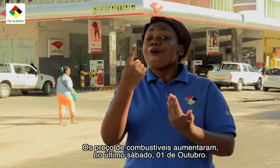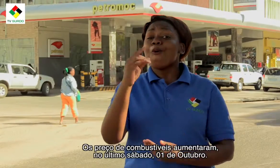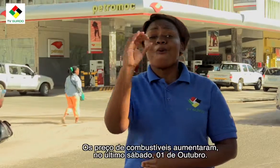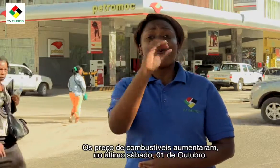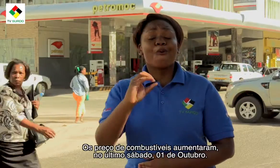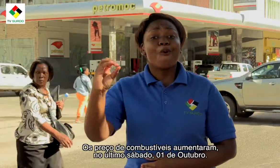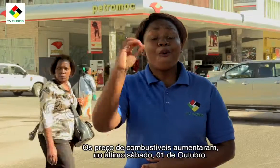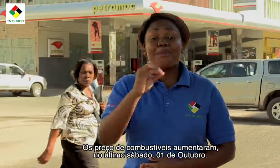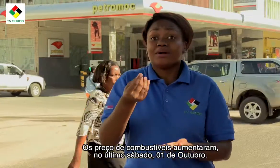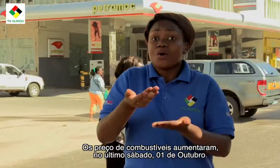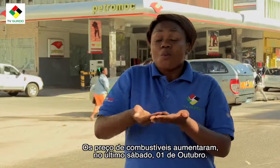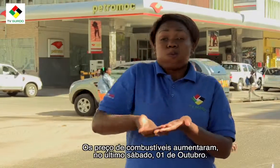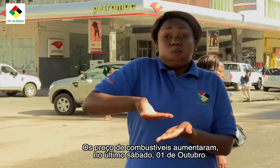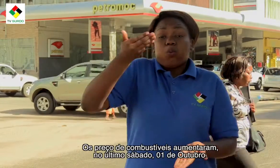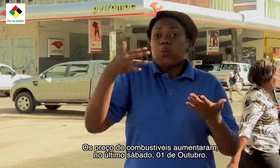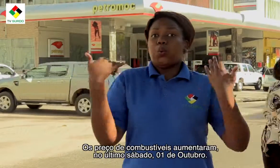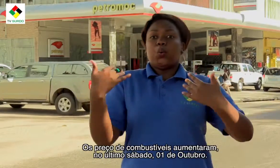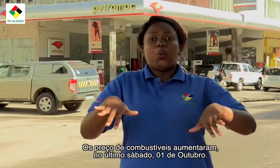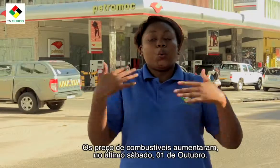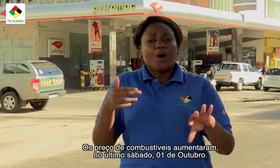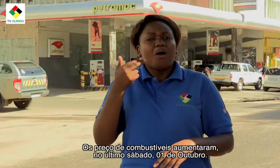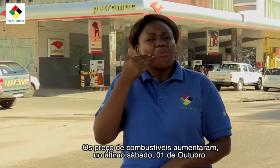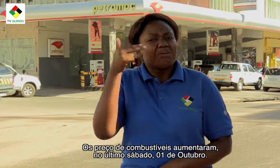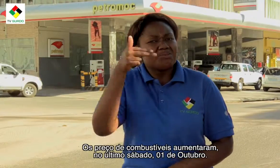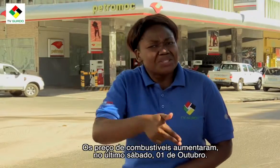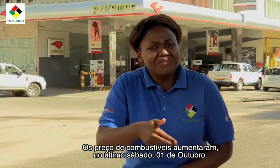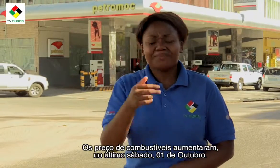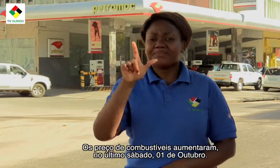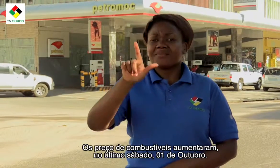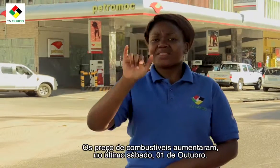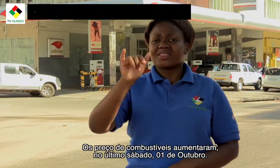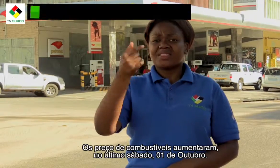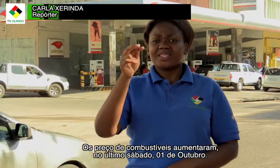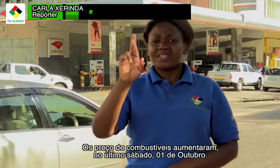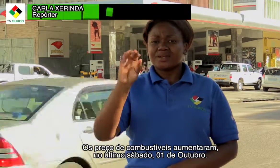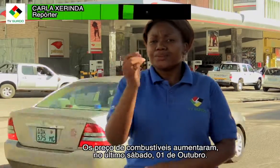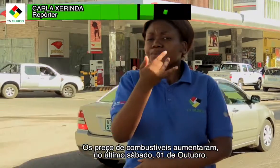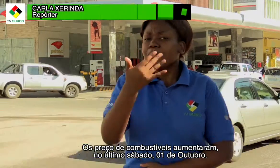Os preços de combustíveis aumentaram no último sábado, 1 de outubro.